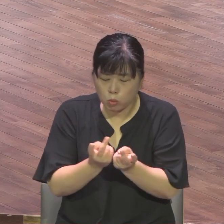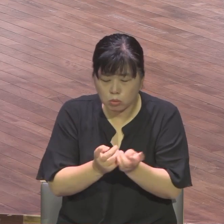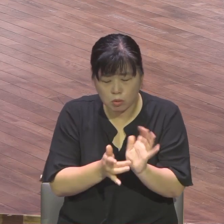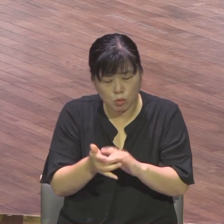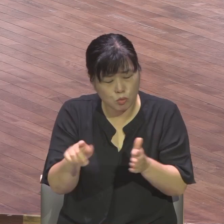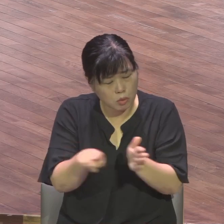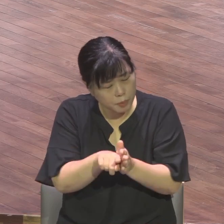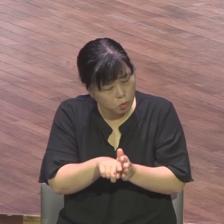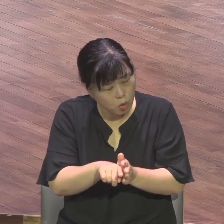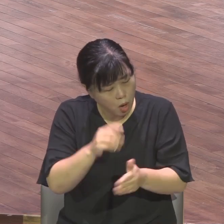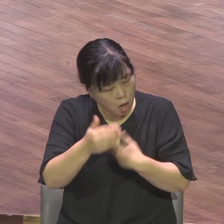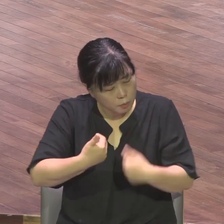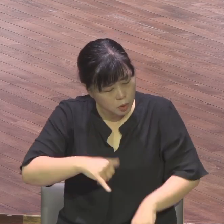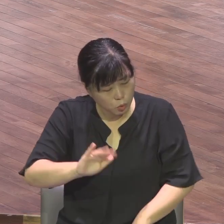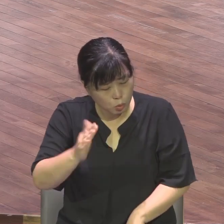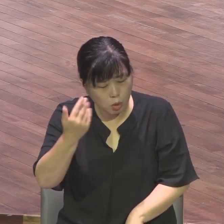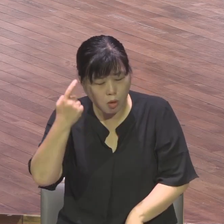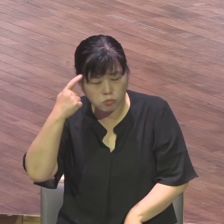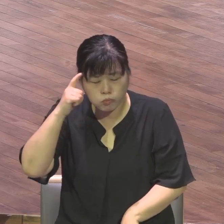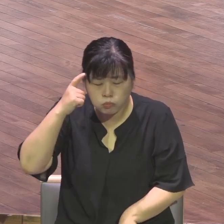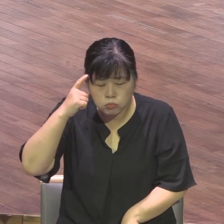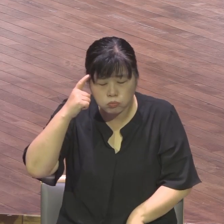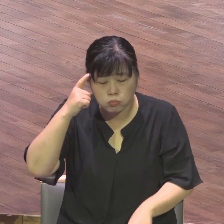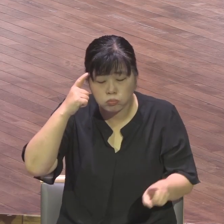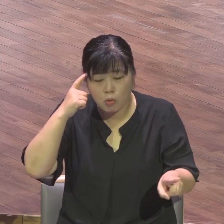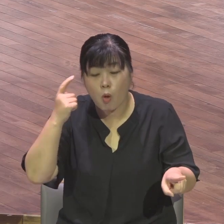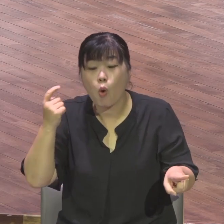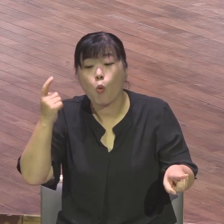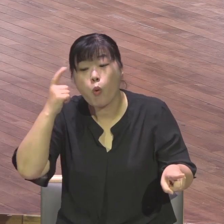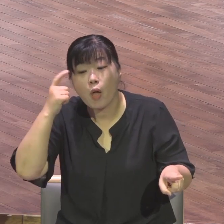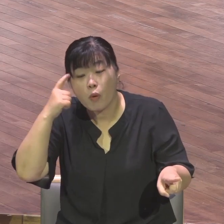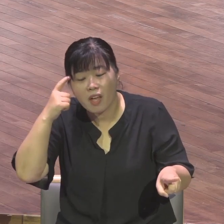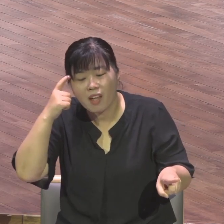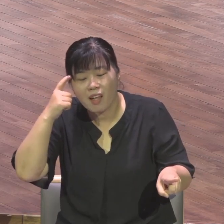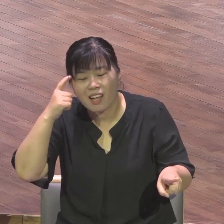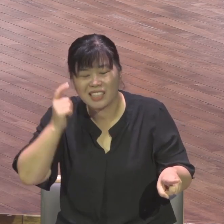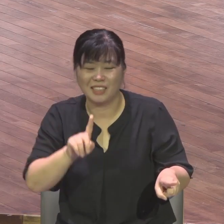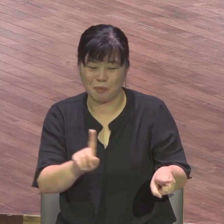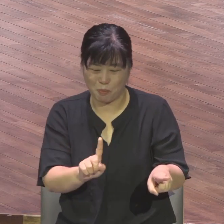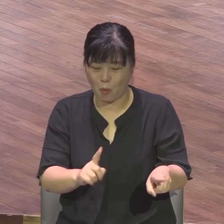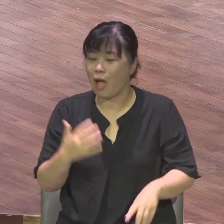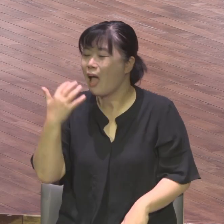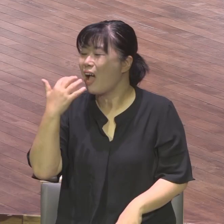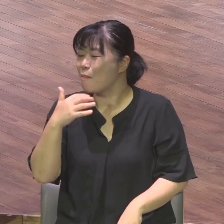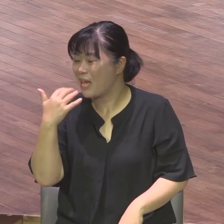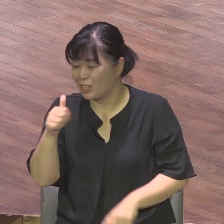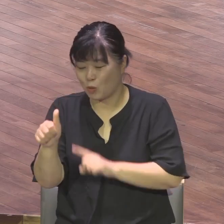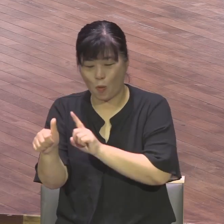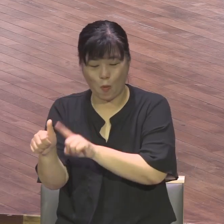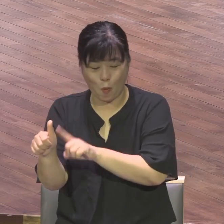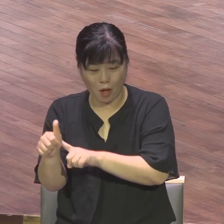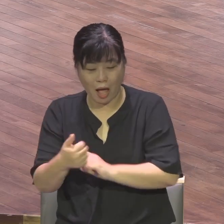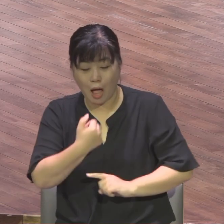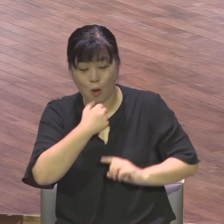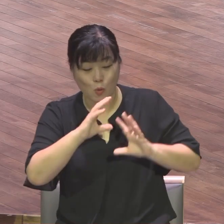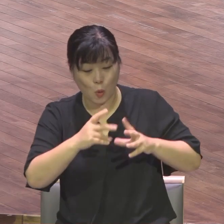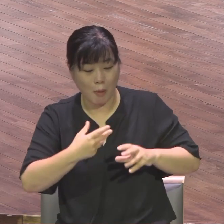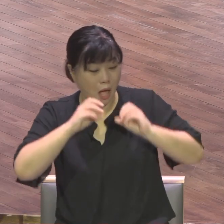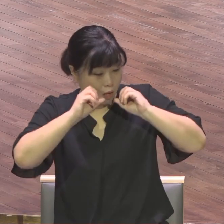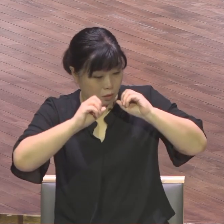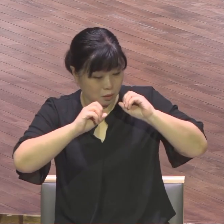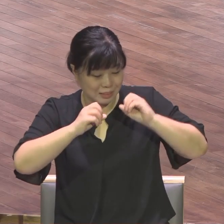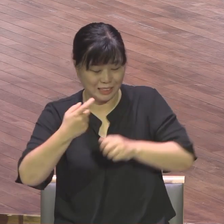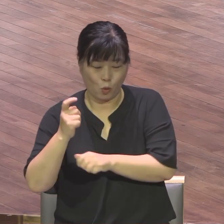현장에서 이제 현장 전도자로서 활동을 했다는 것입니다. 그를 통해서 로마의 핵심부에까지,